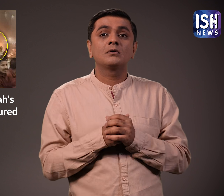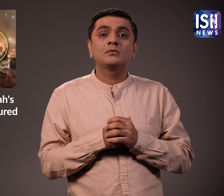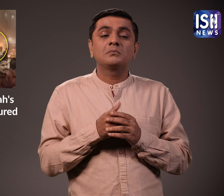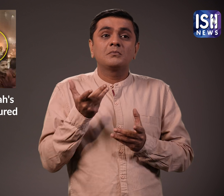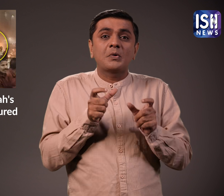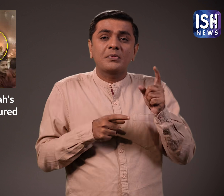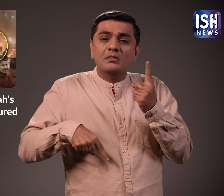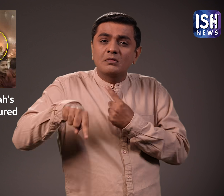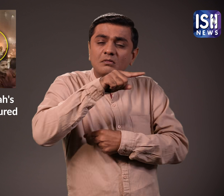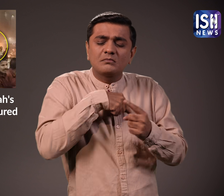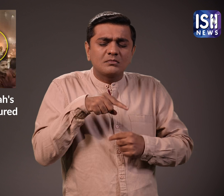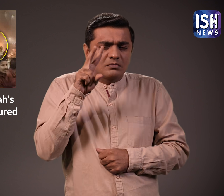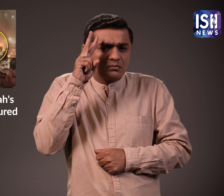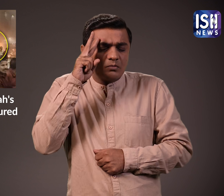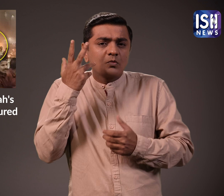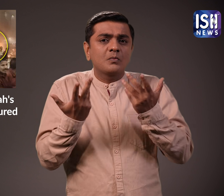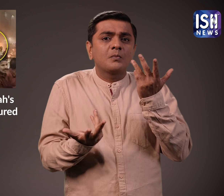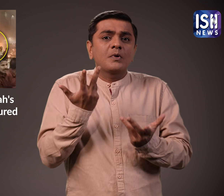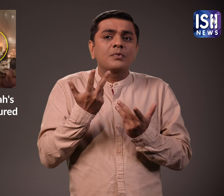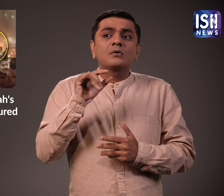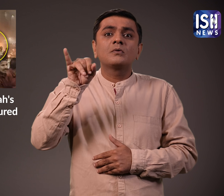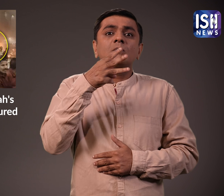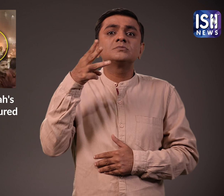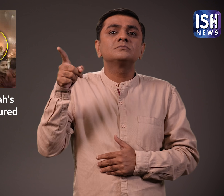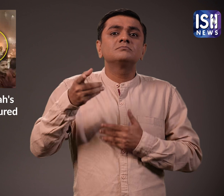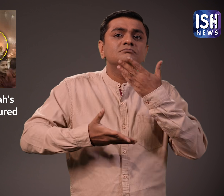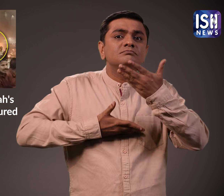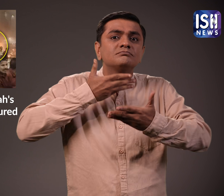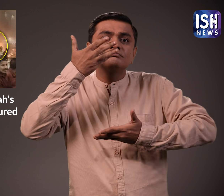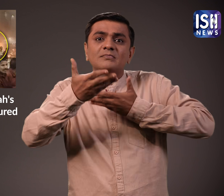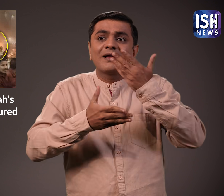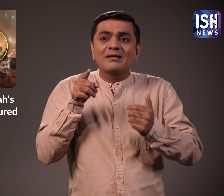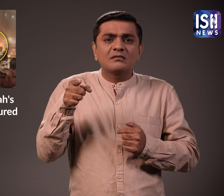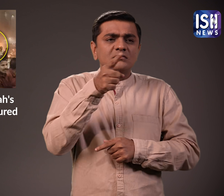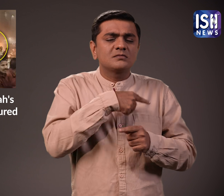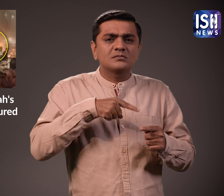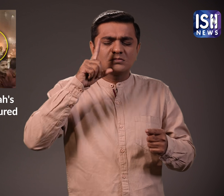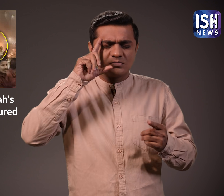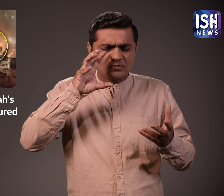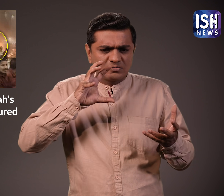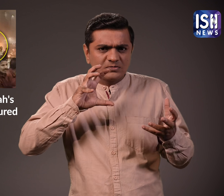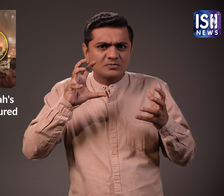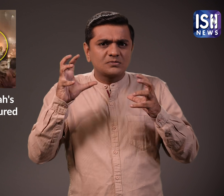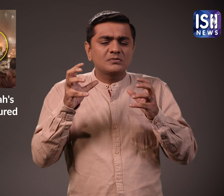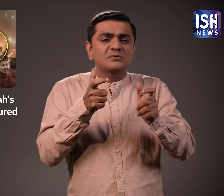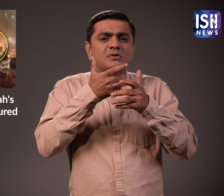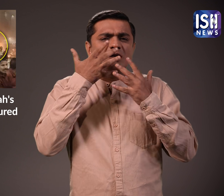बहुत से लोगों को लगता है कि जेवास विटनेस एक गलत और खतरनाक विचारधारा फैला रहा है